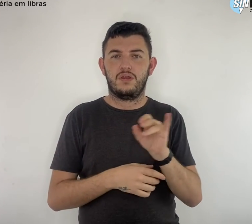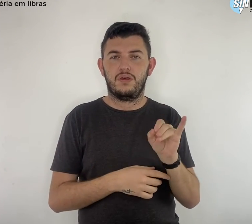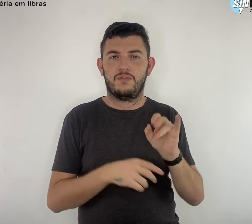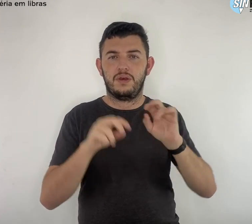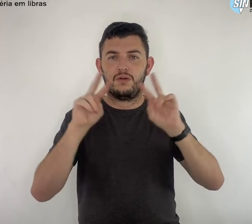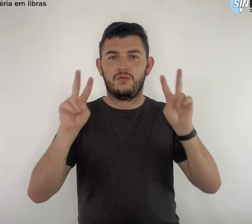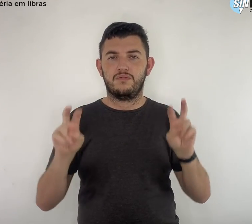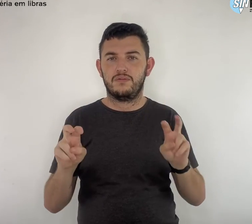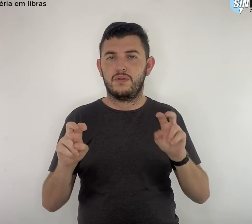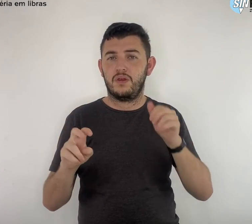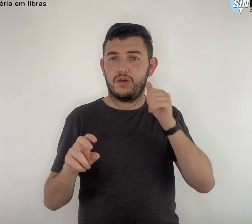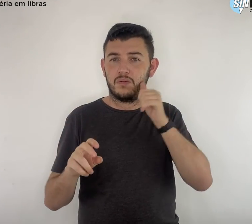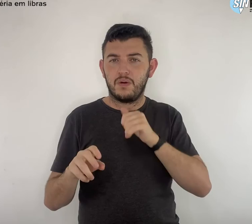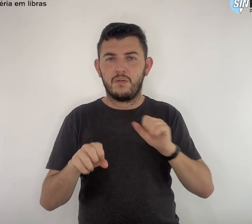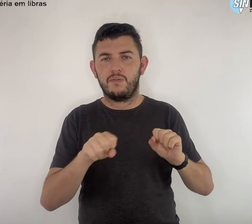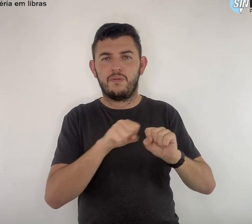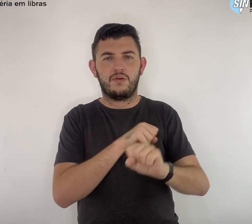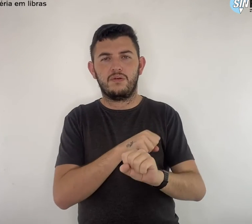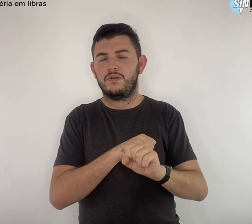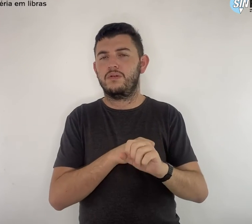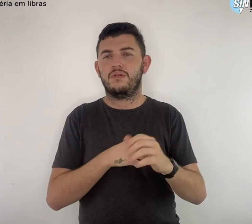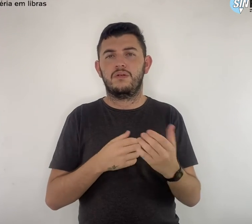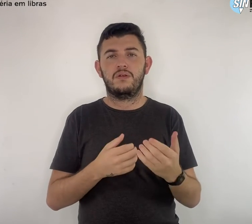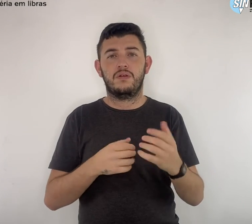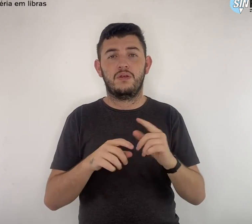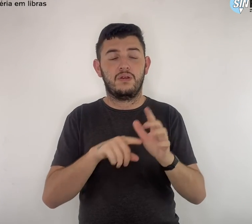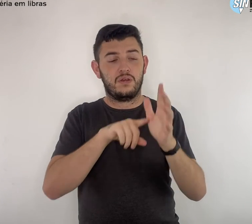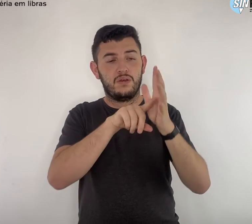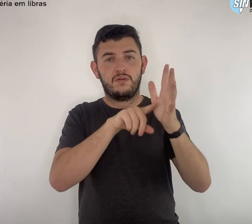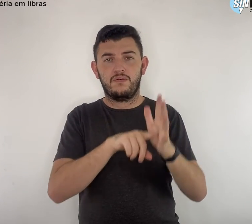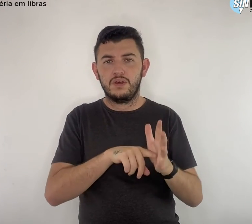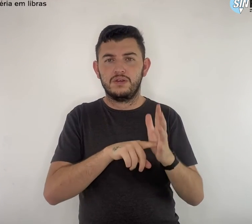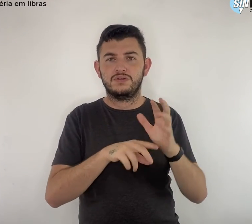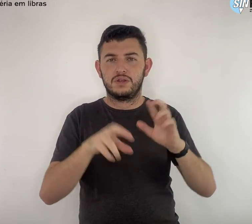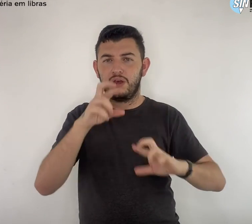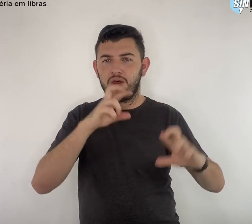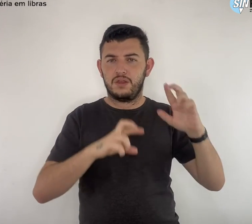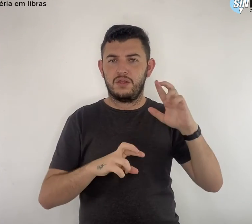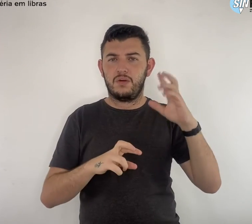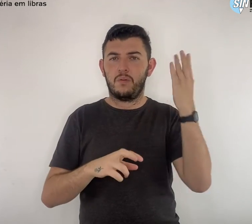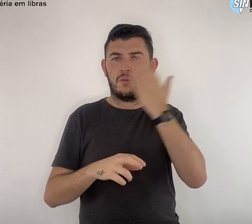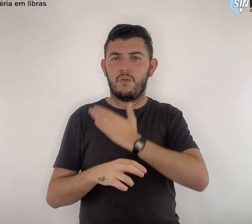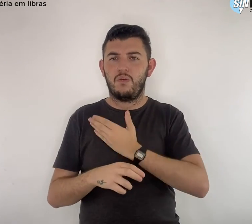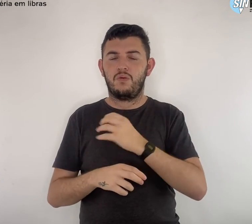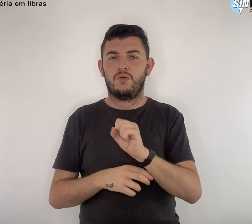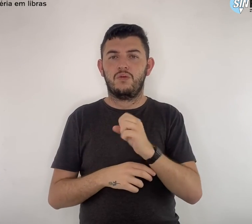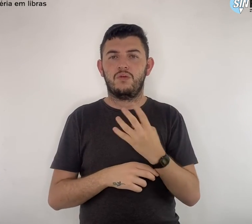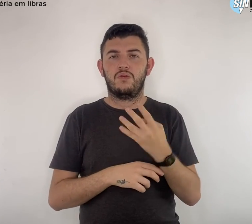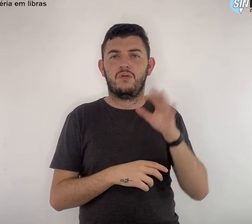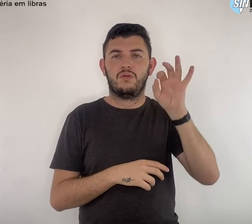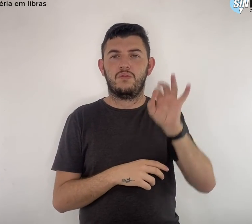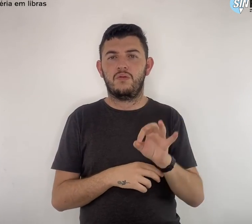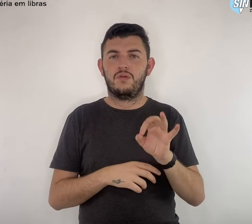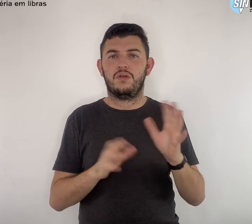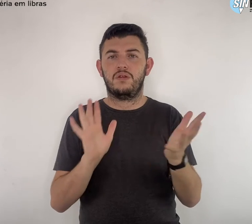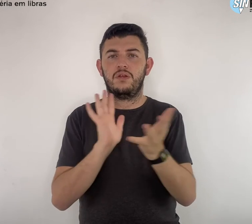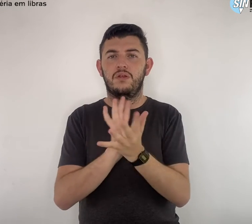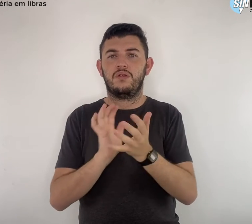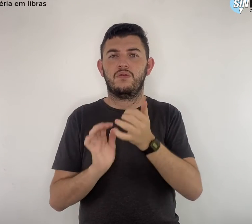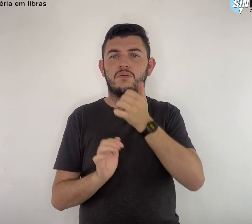o relatório da CPI do feminicídio, a investigação constatou que quase